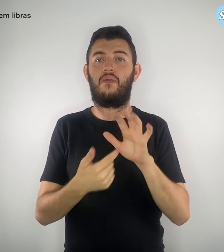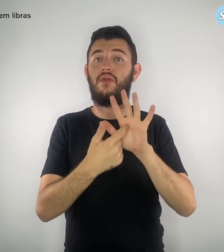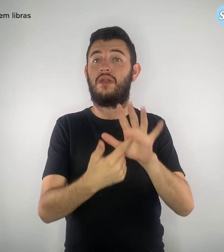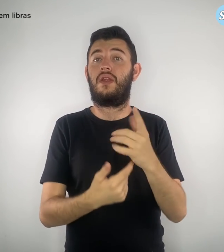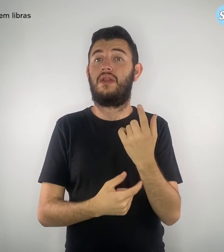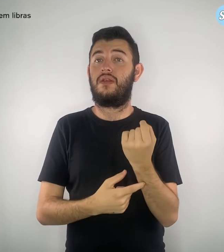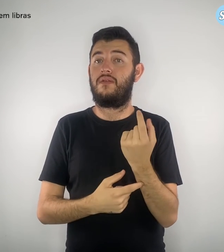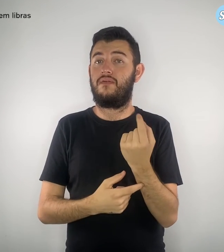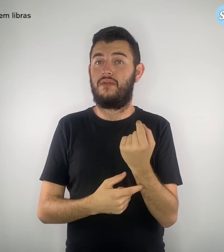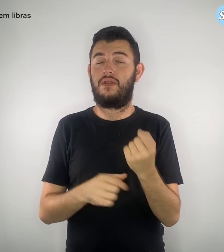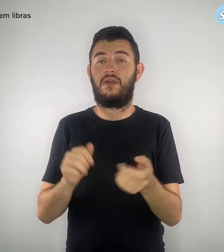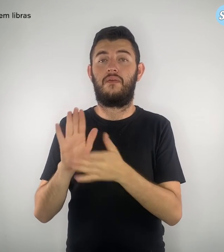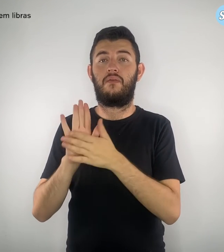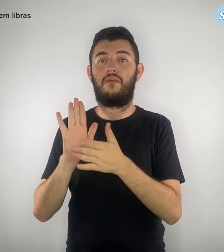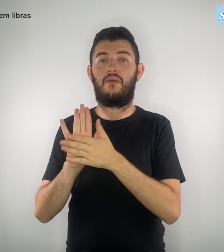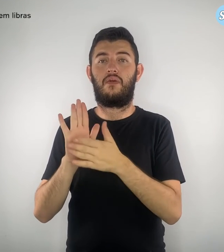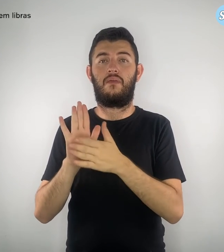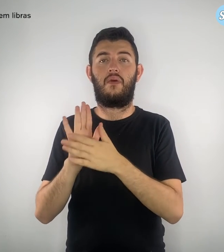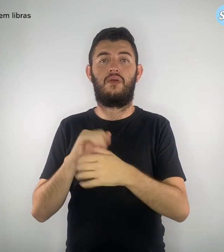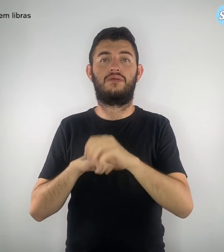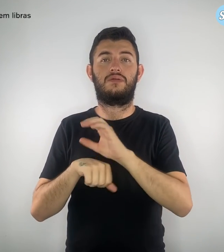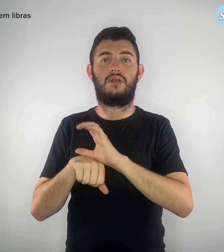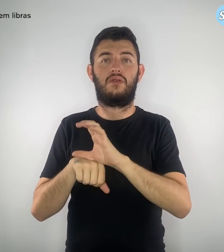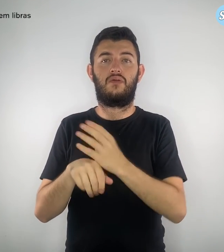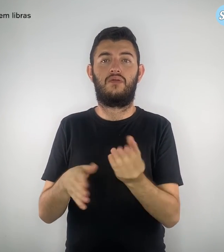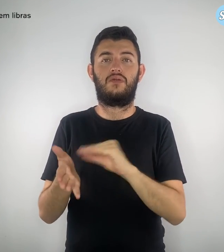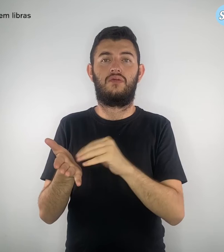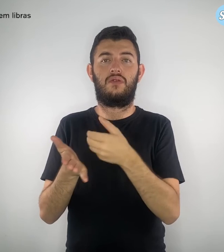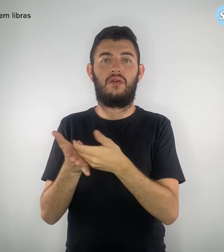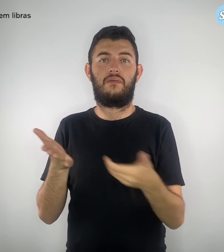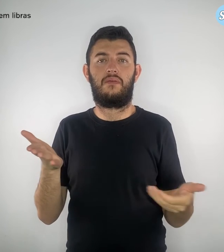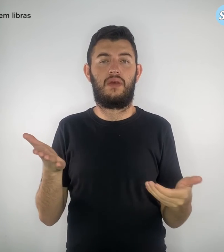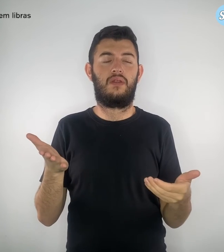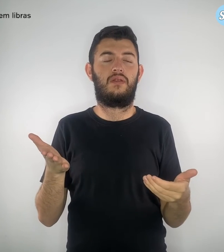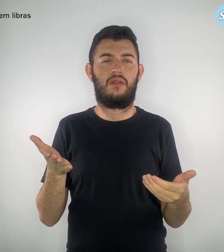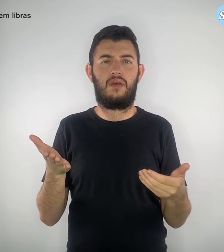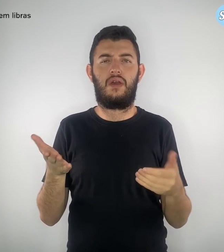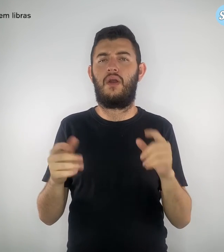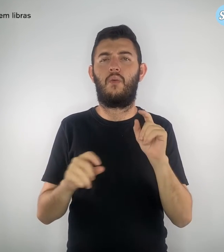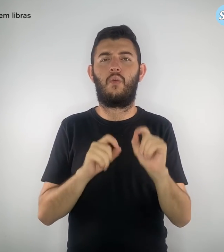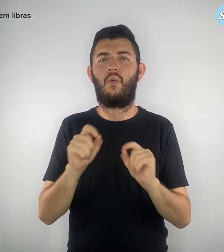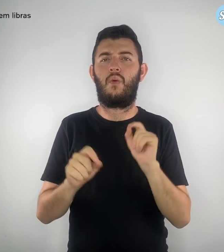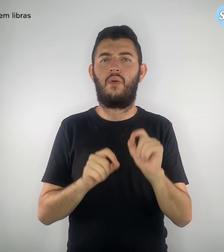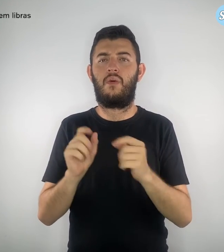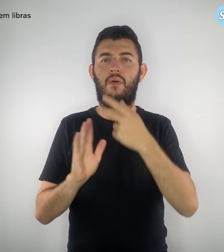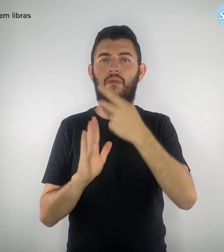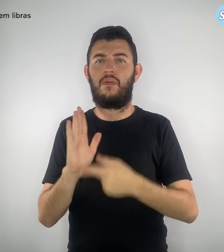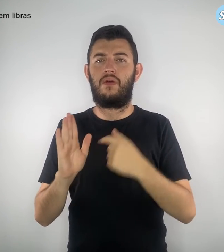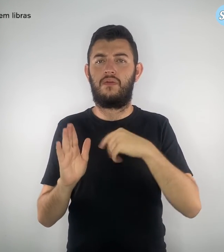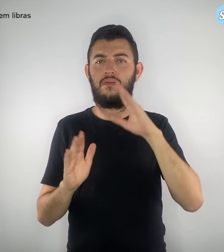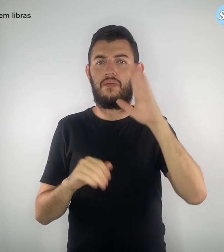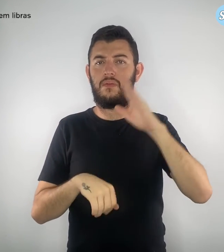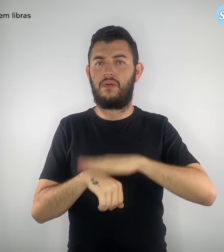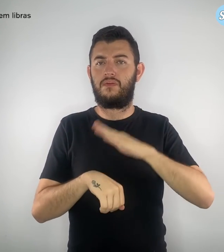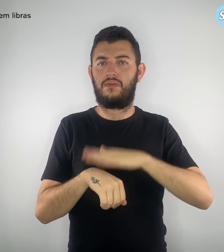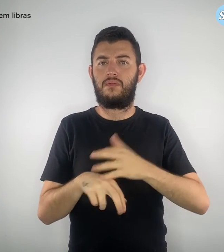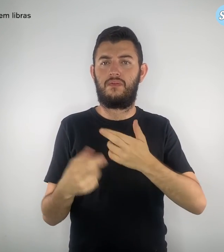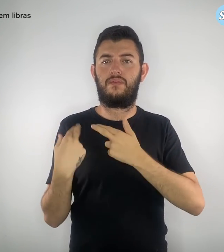a proposta de emenda à Constituição é um dos principais projetos de Jair Bolsonaro, Paulo